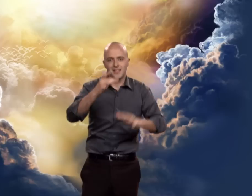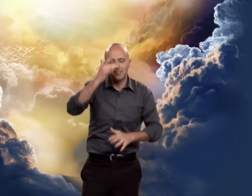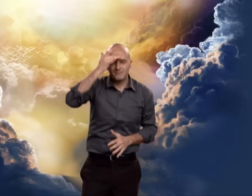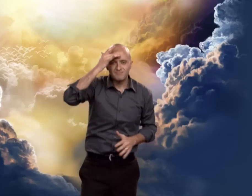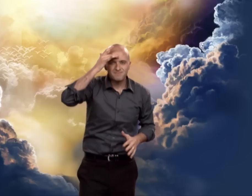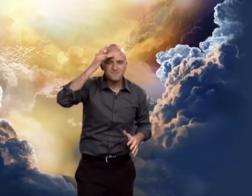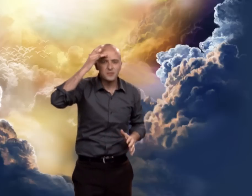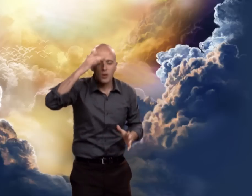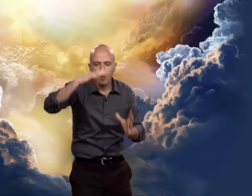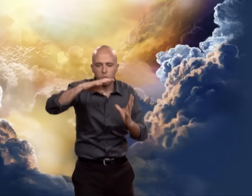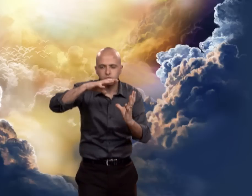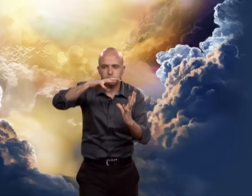eterno.